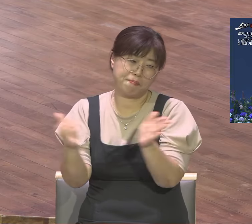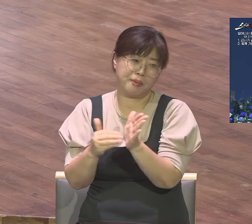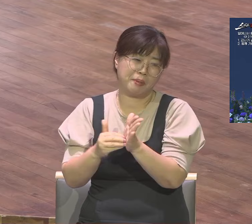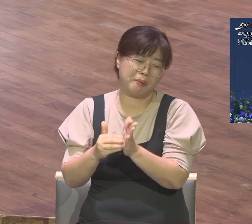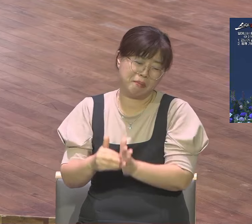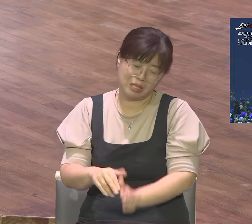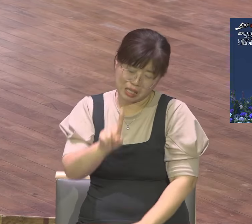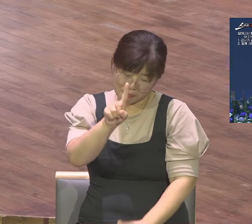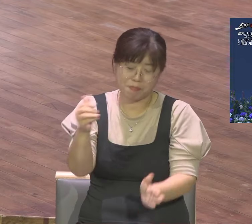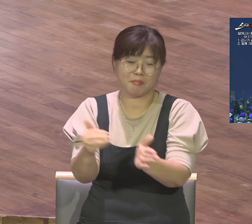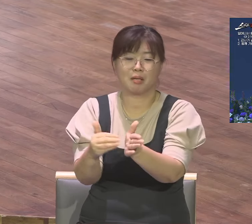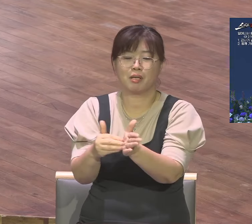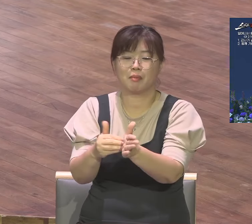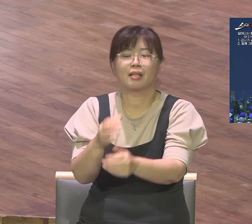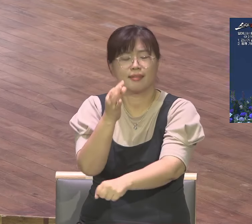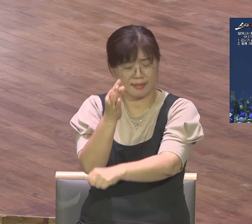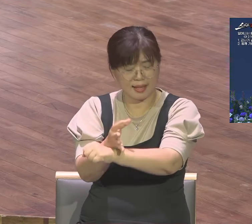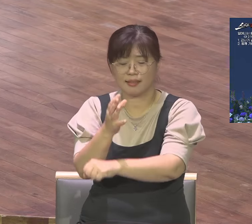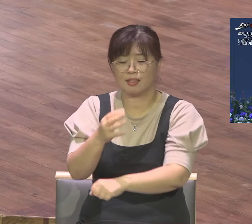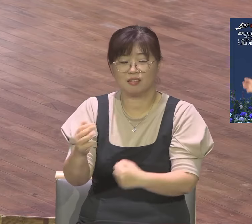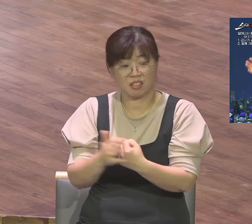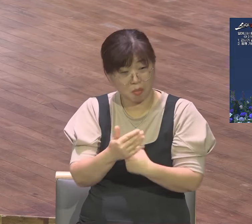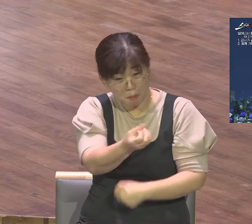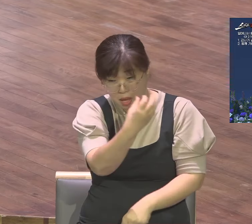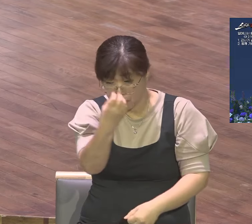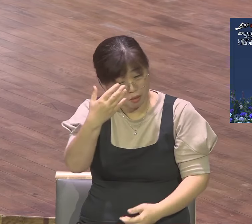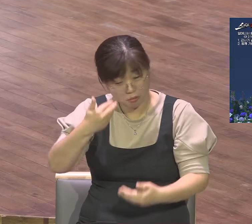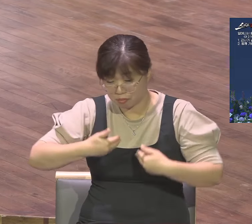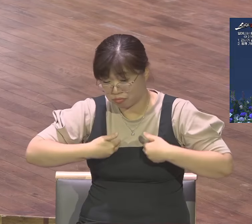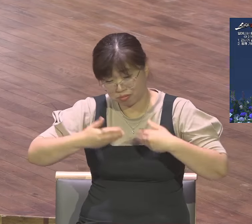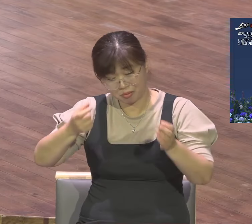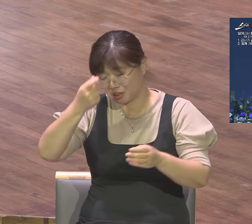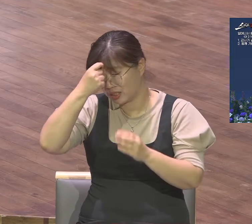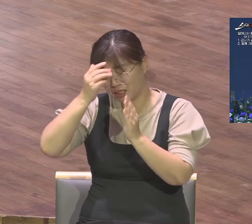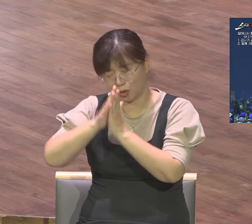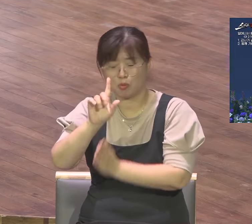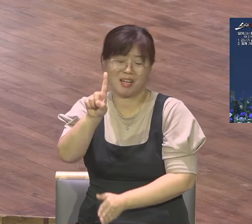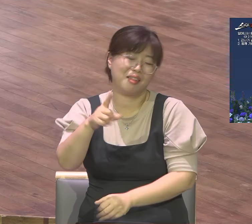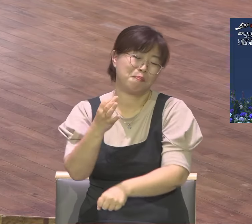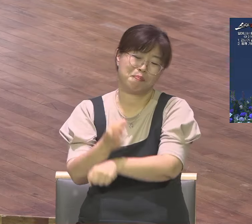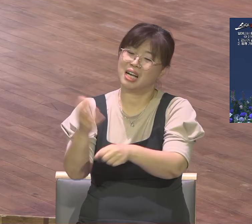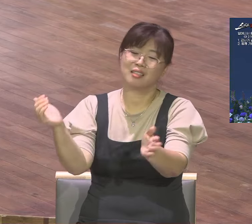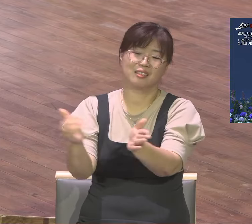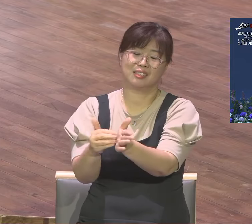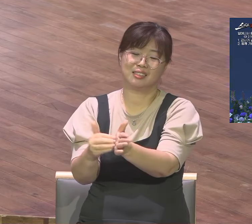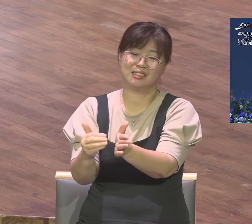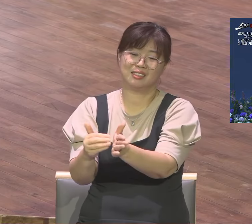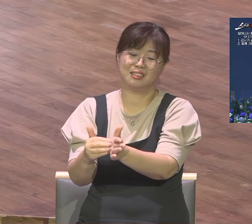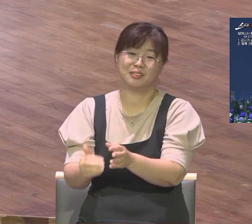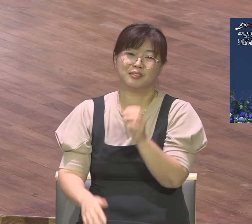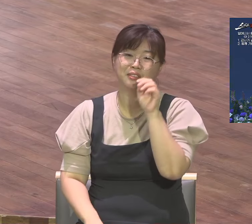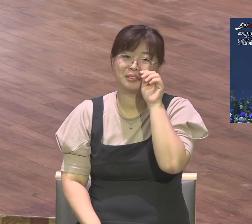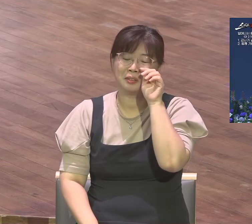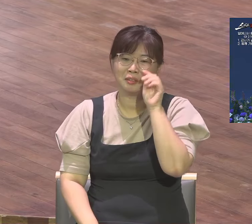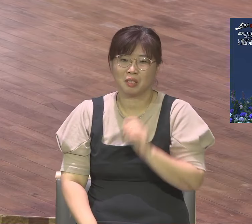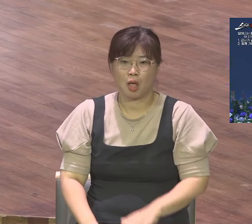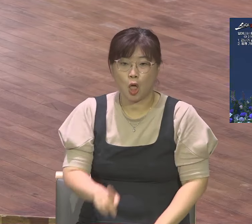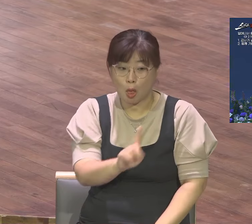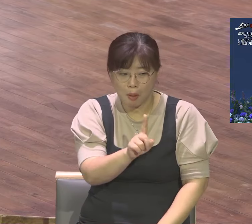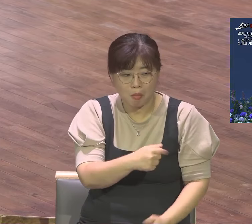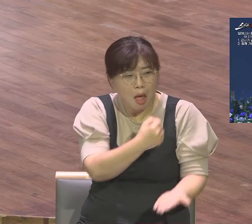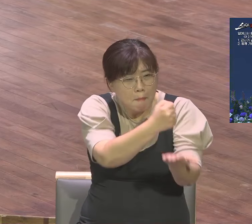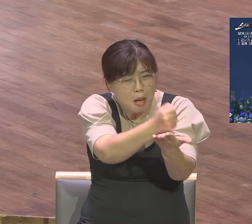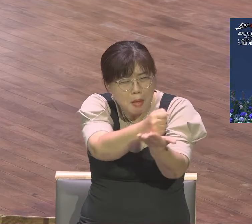거짓말로 온갖 이런 말 저런 말로 온갖 다 이 공동체를 다 박살내려고 이 간부처가 막 부정적인 말을